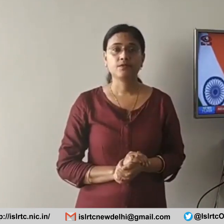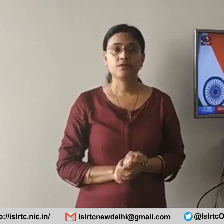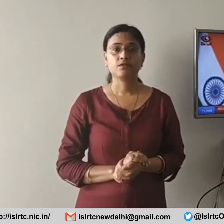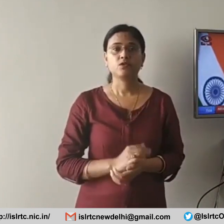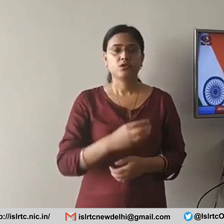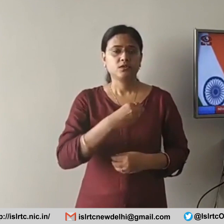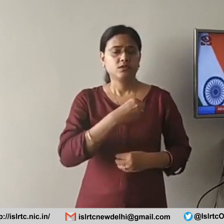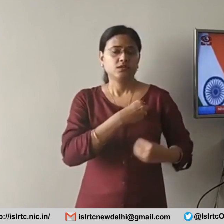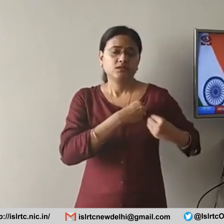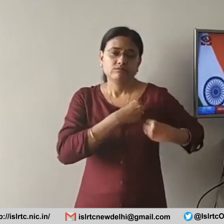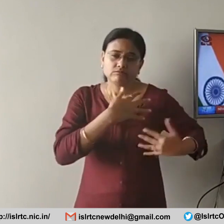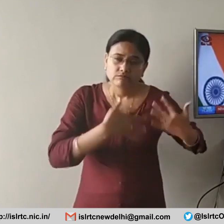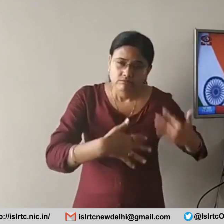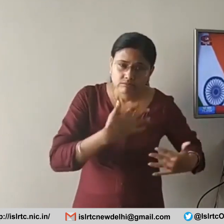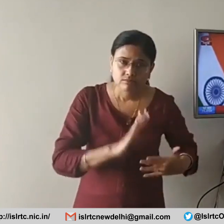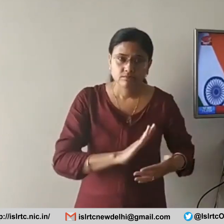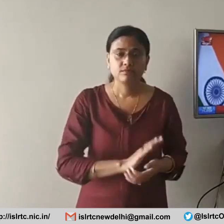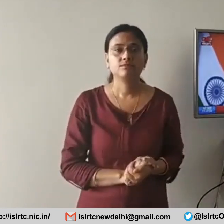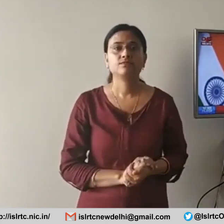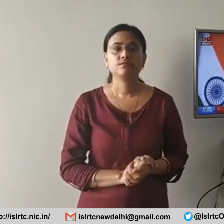कष्ट सहकर भी